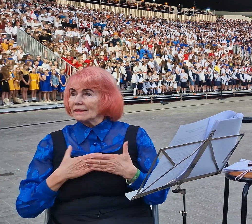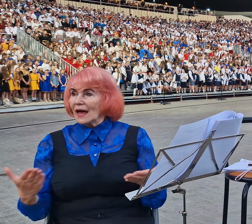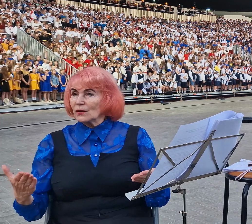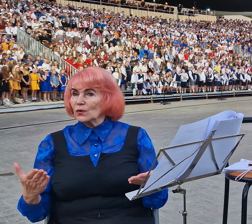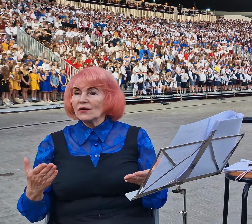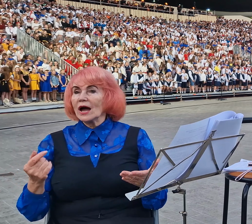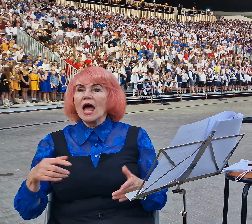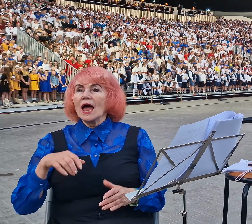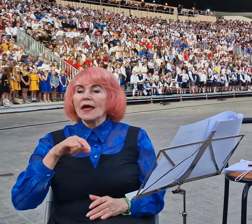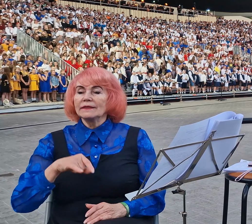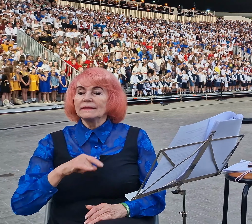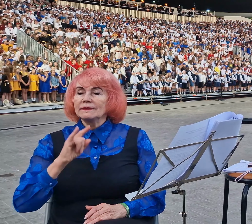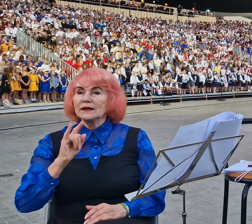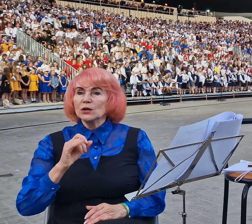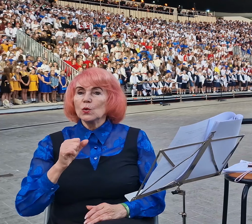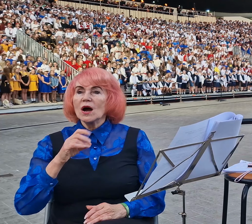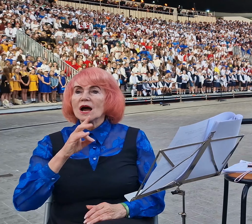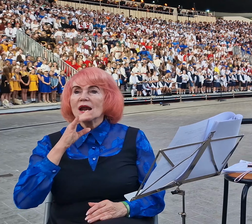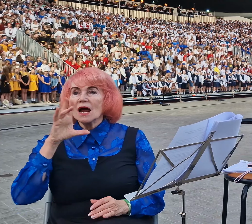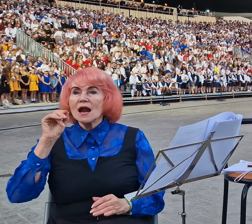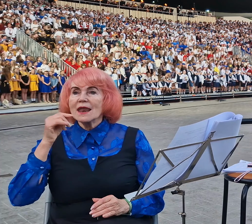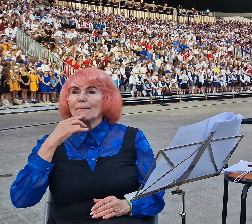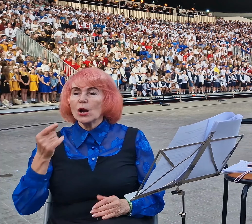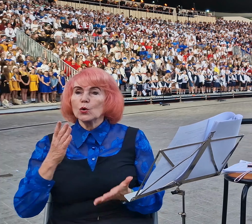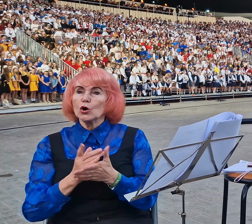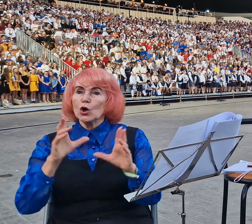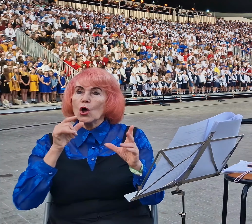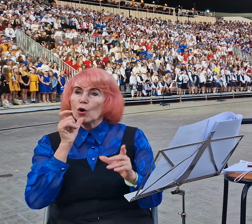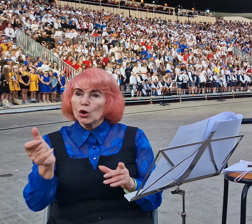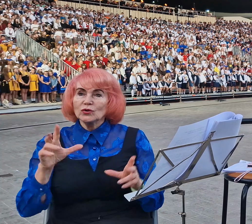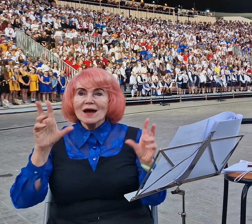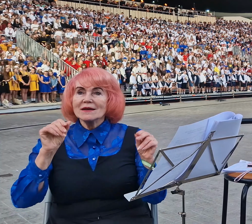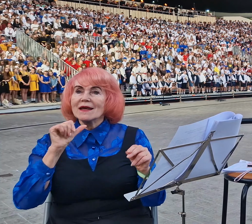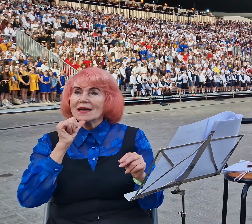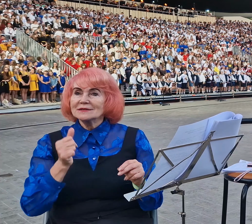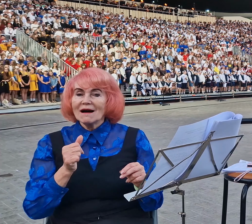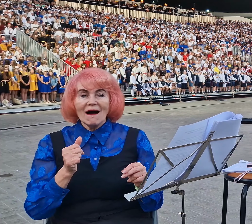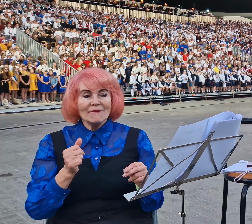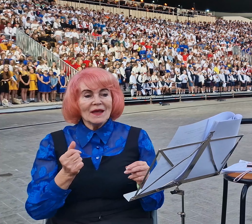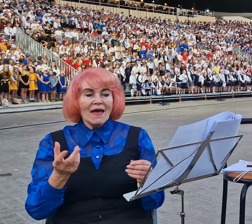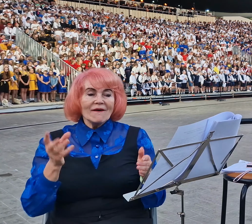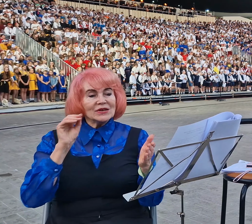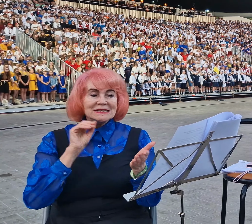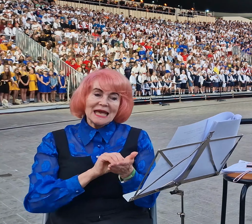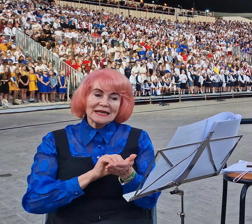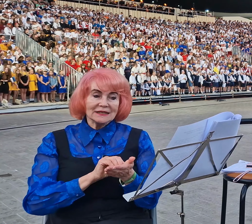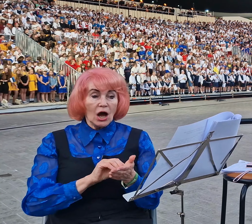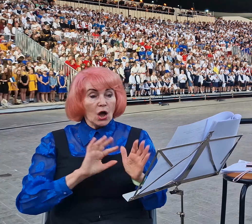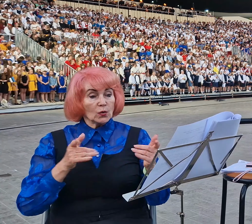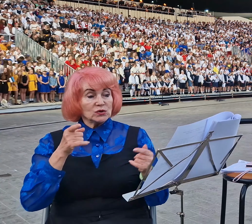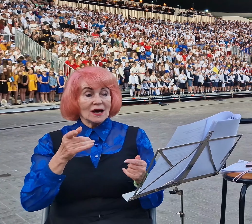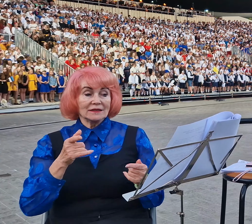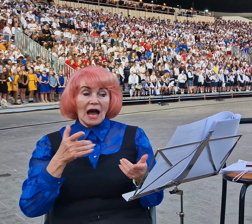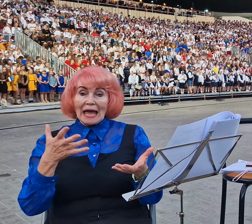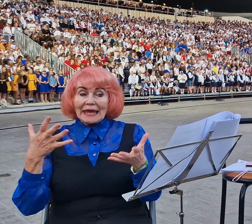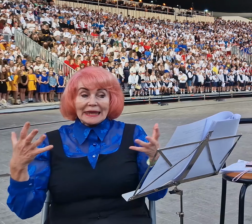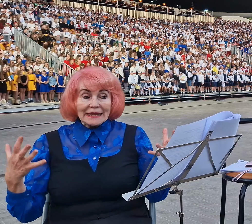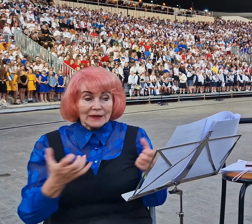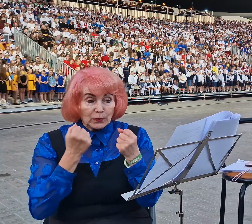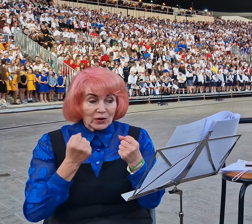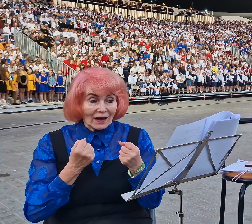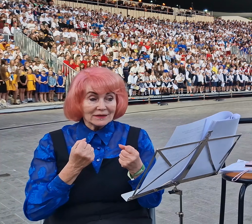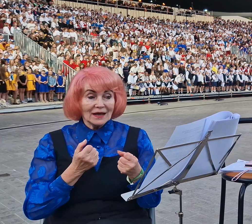Õnnepalu on öelnud, et õnne ei saa fikseerida. Kui sa ta kinni